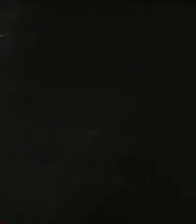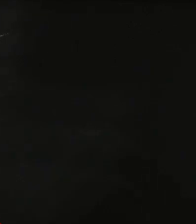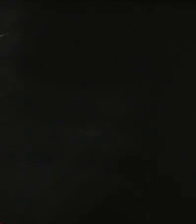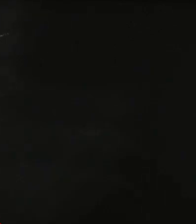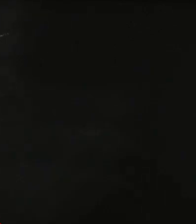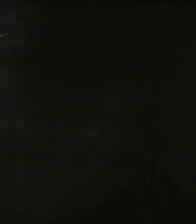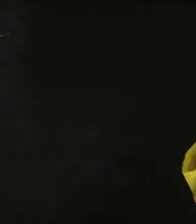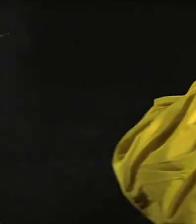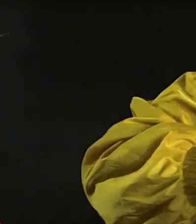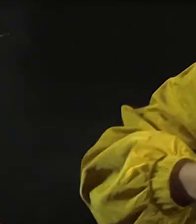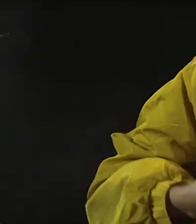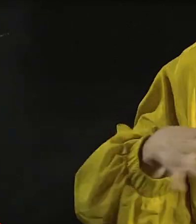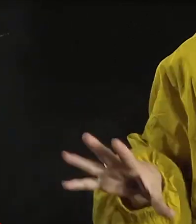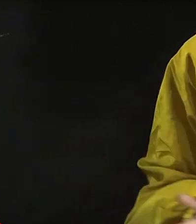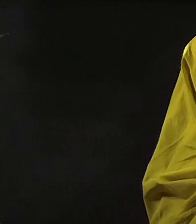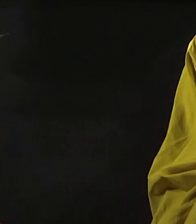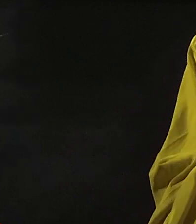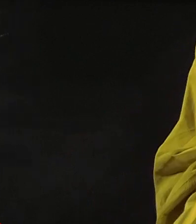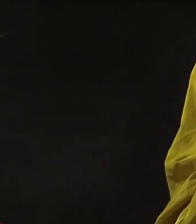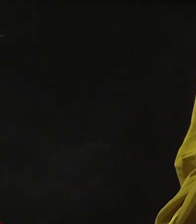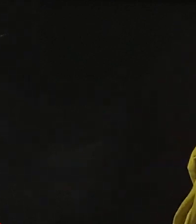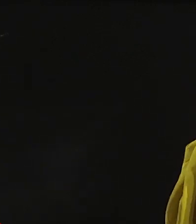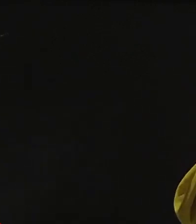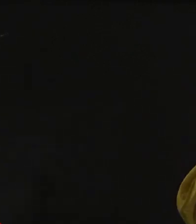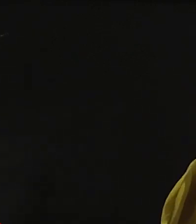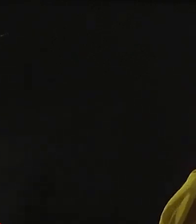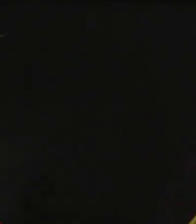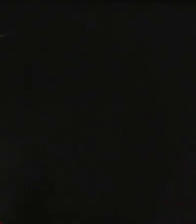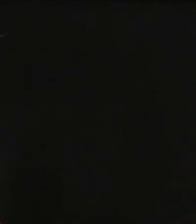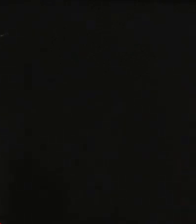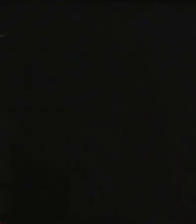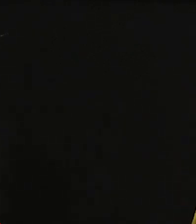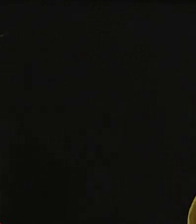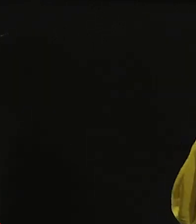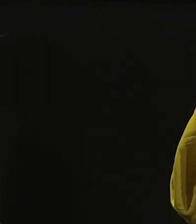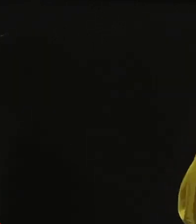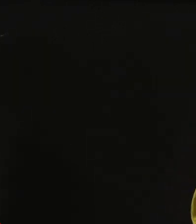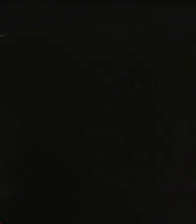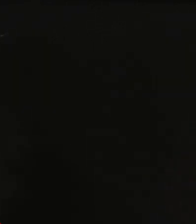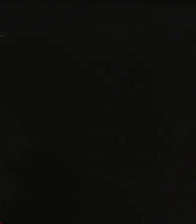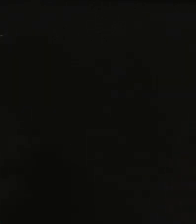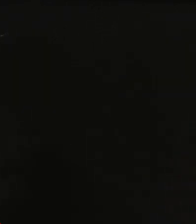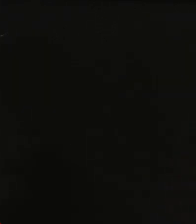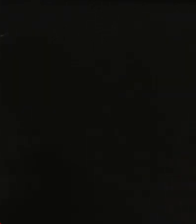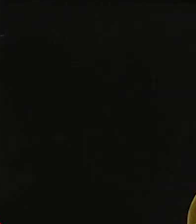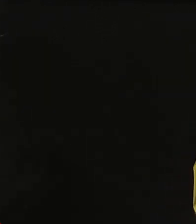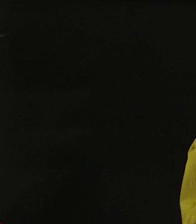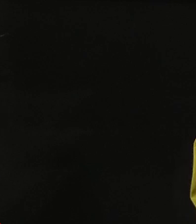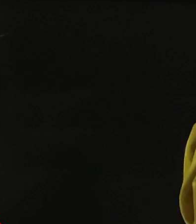agradecer a mi compañera que me ha echado una mano mis compañeras que están aquí me han ido haciendo un resumen y más o menos entendido la película y una cosa que me parece